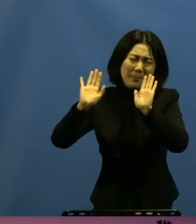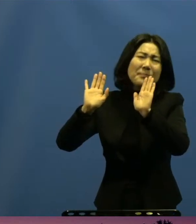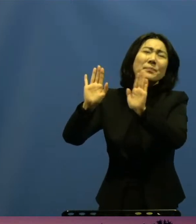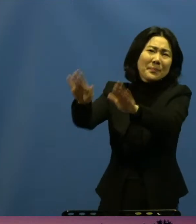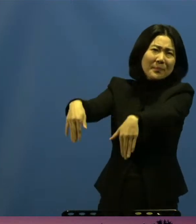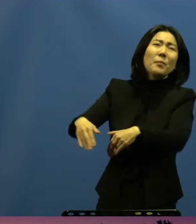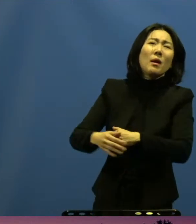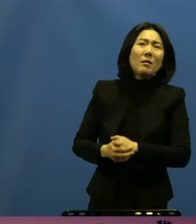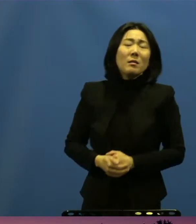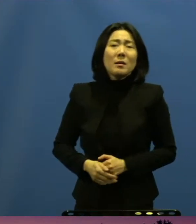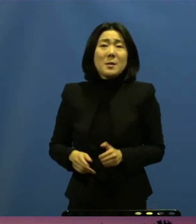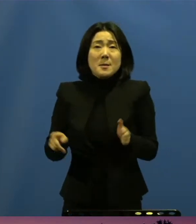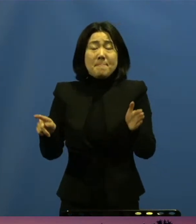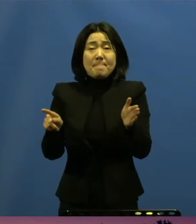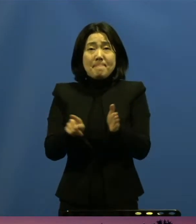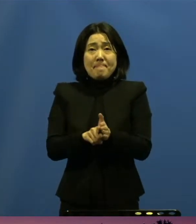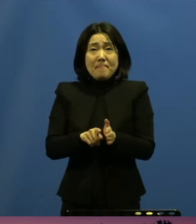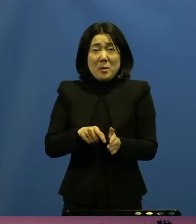조롱하여도